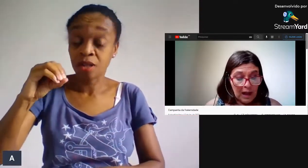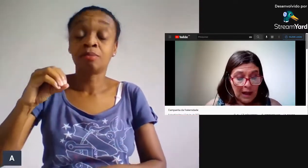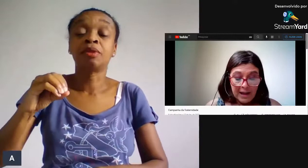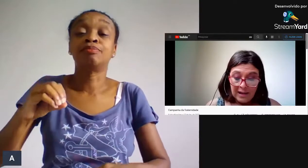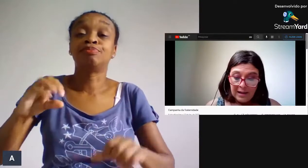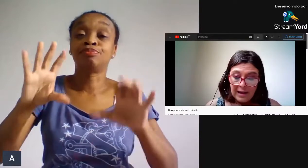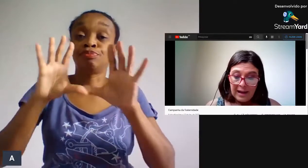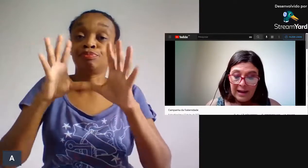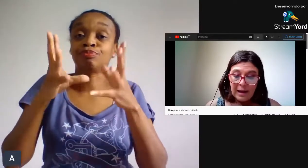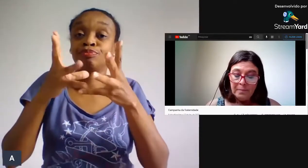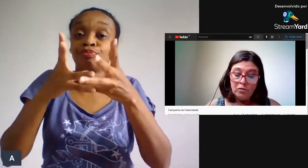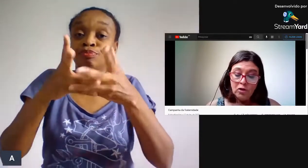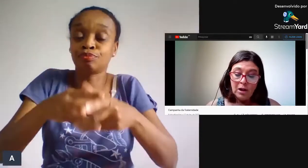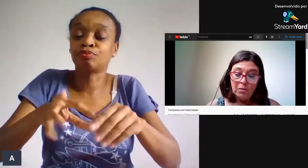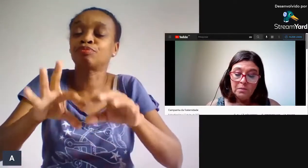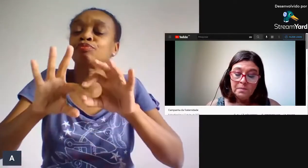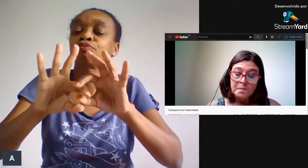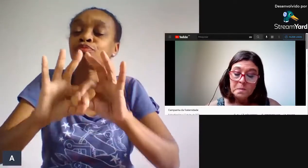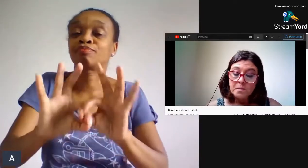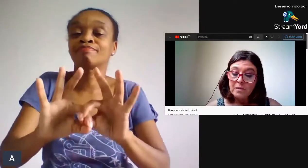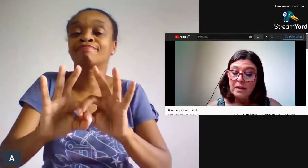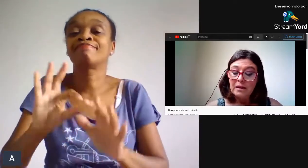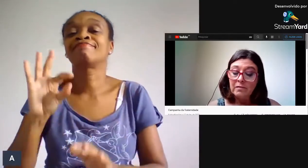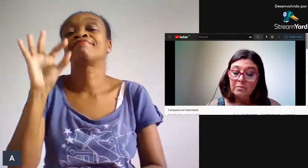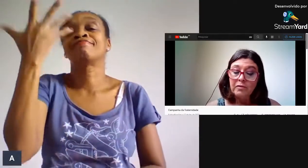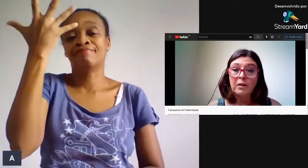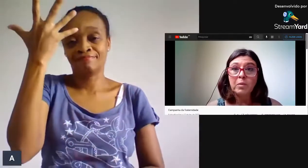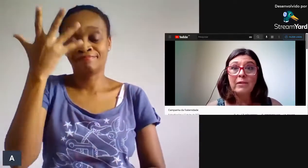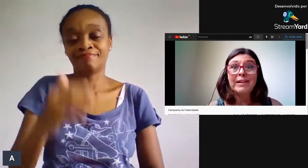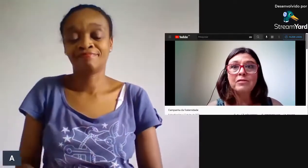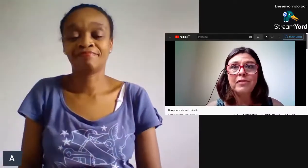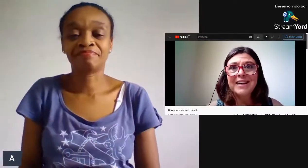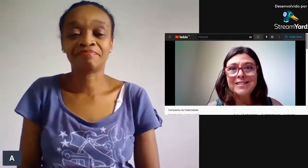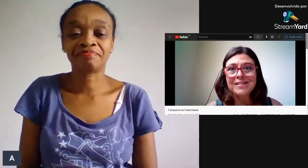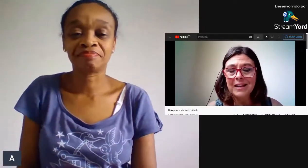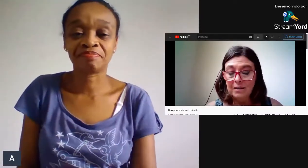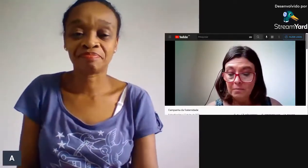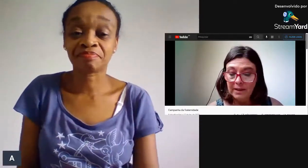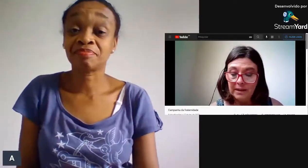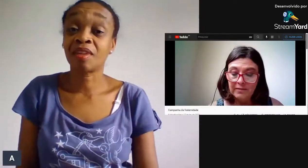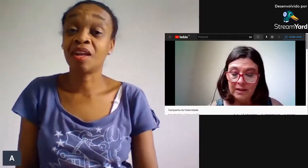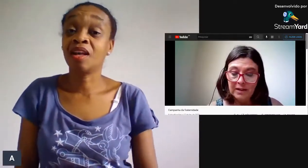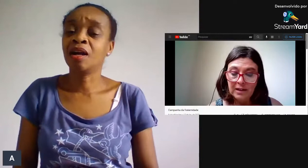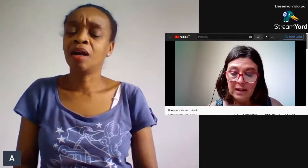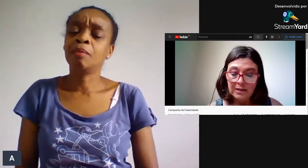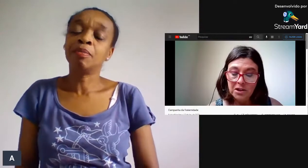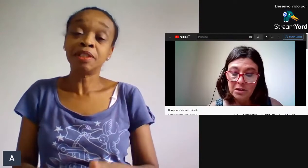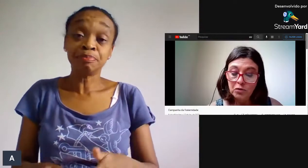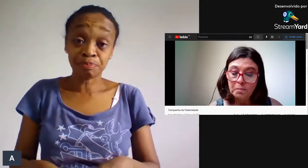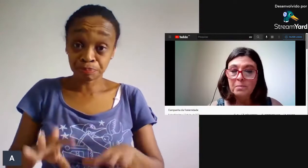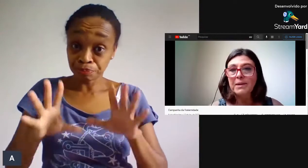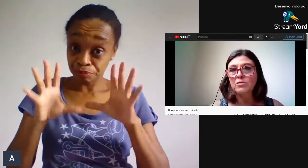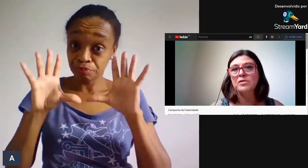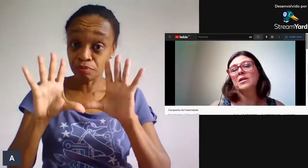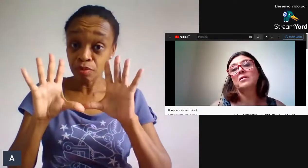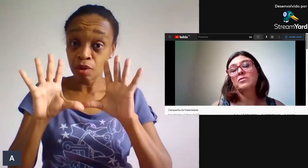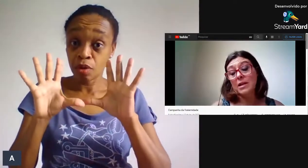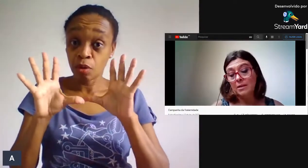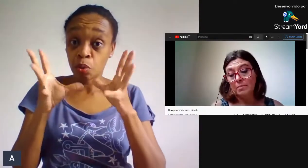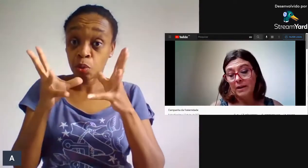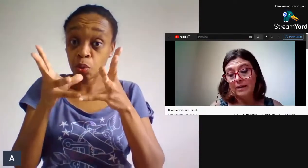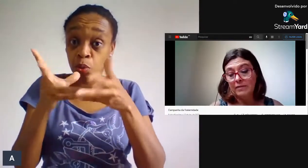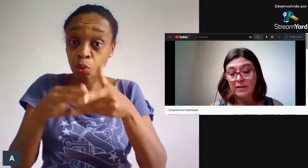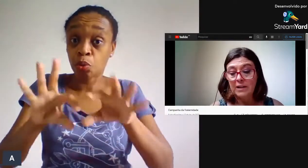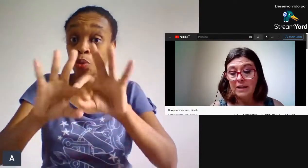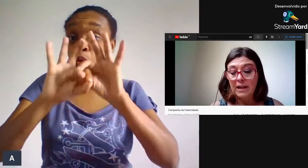Bom, aí, rapidinho, vamos falar um pouquinho das fases da campanha da fraternidade. Então, nos primeiros